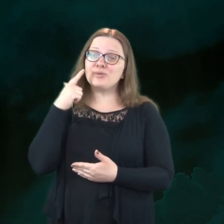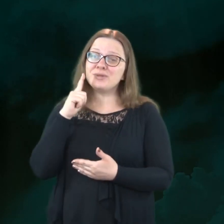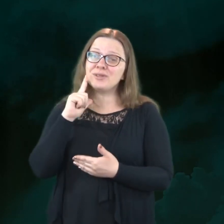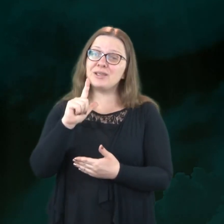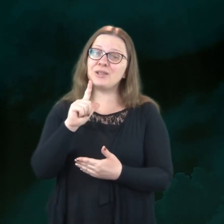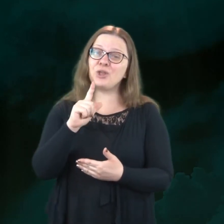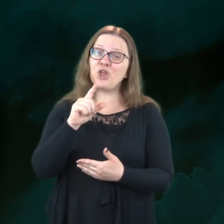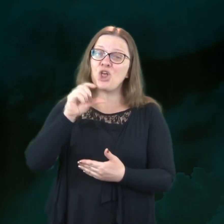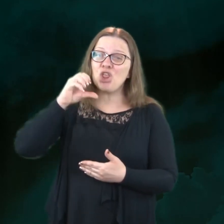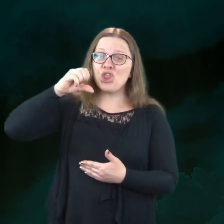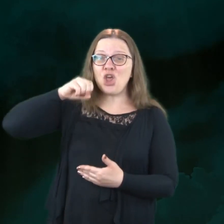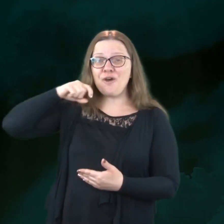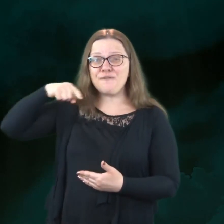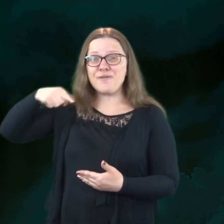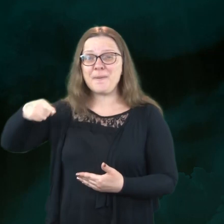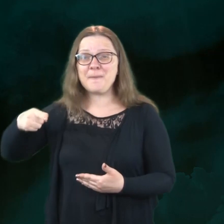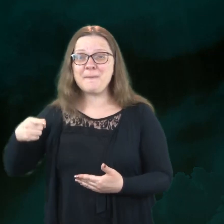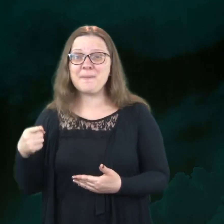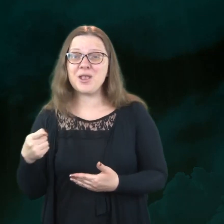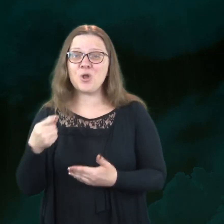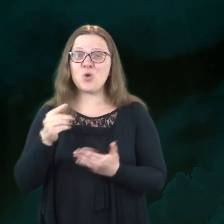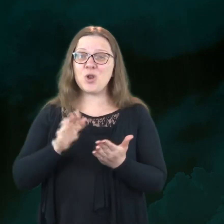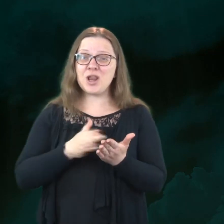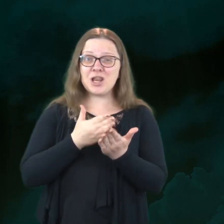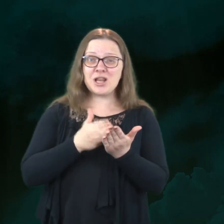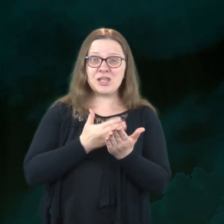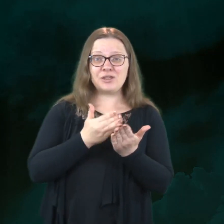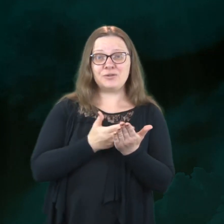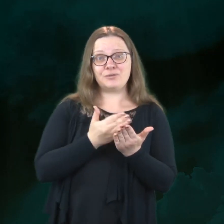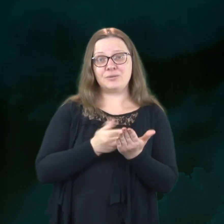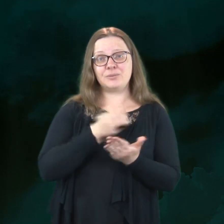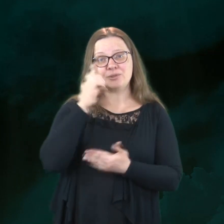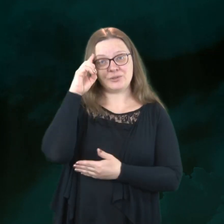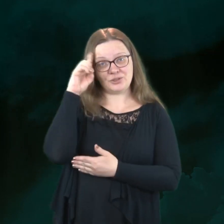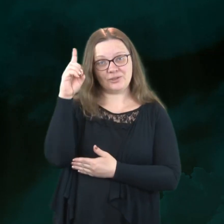8, 9 mil livros por dia.